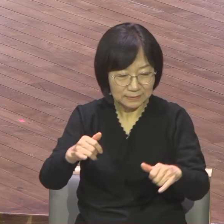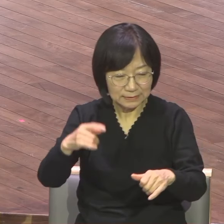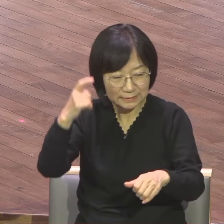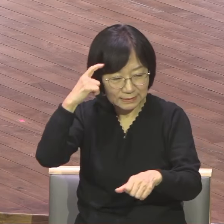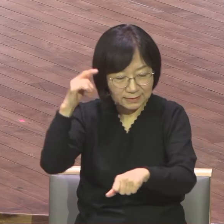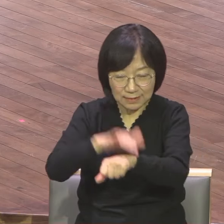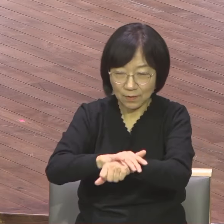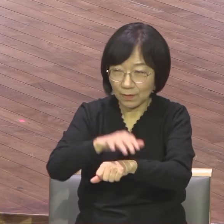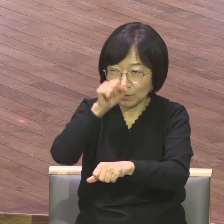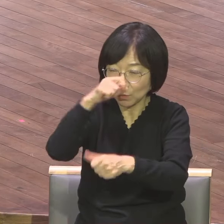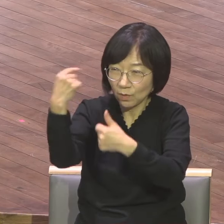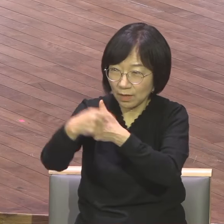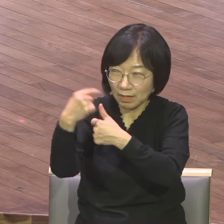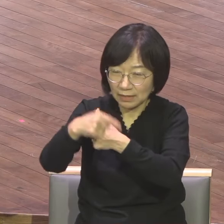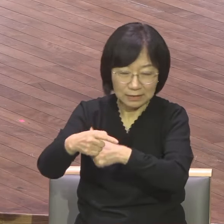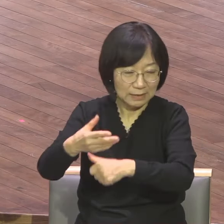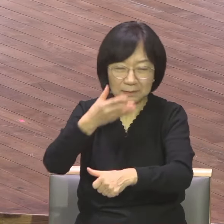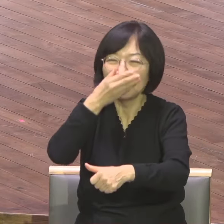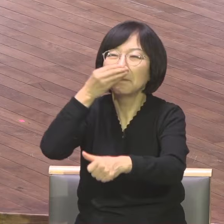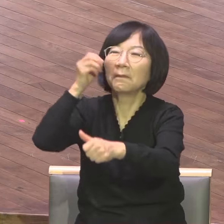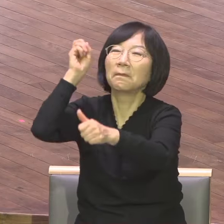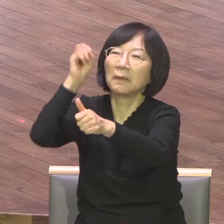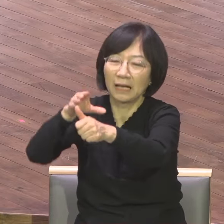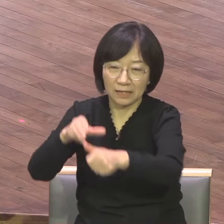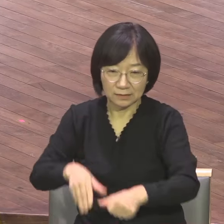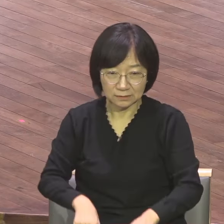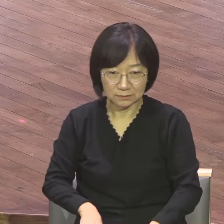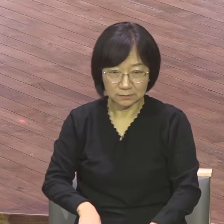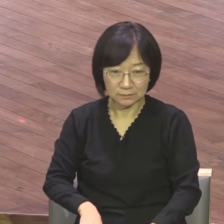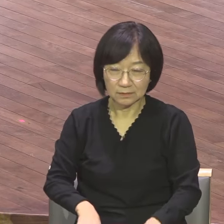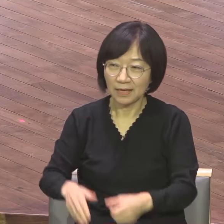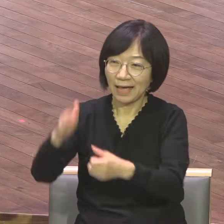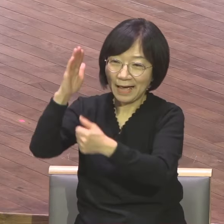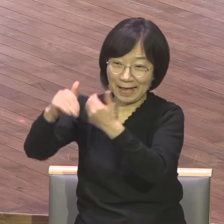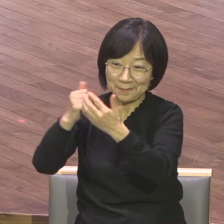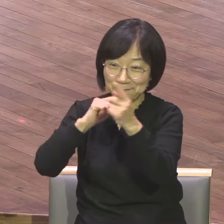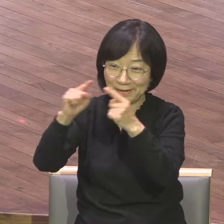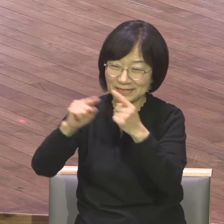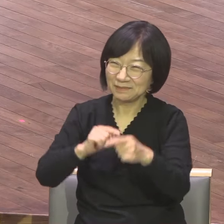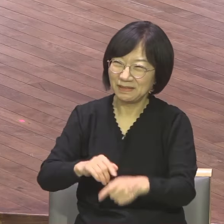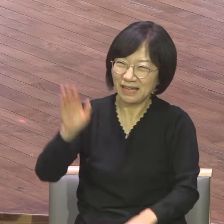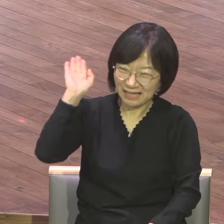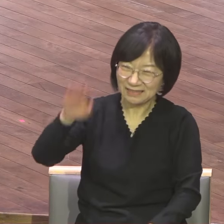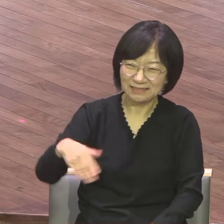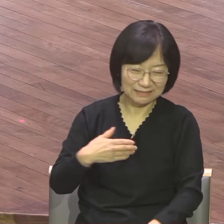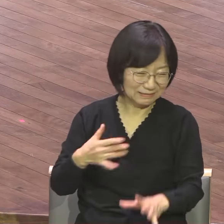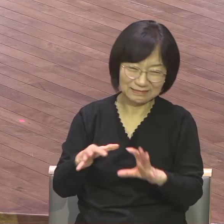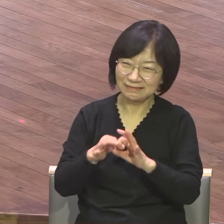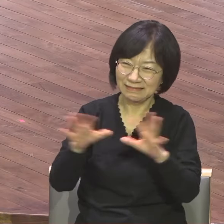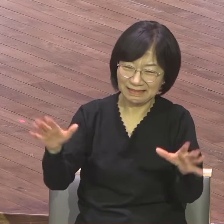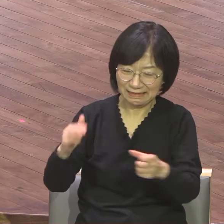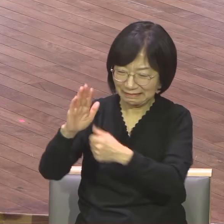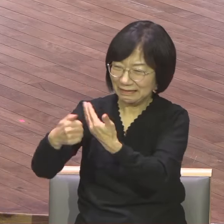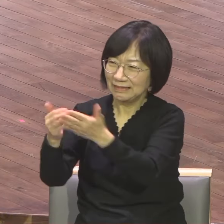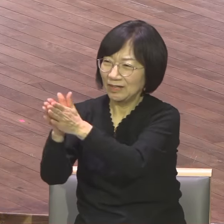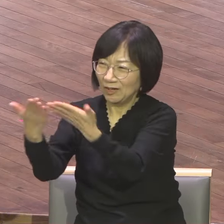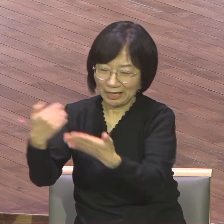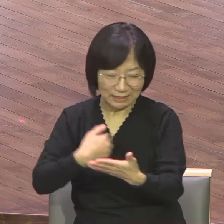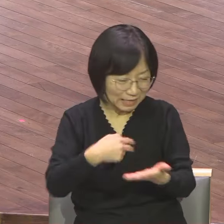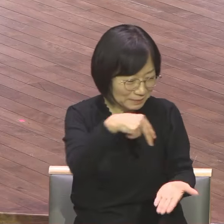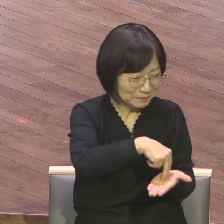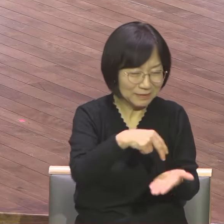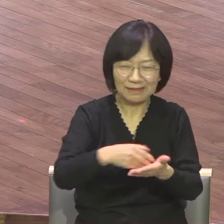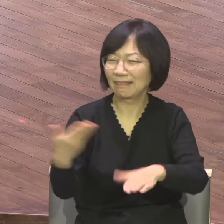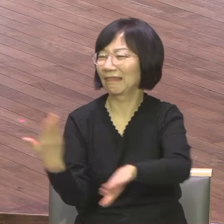멸시하느니라. 하나님 주신 말씀을 좀 멸시해버려요. 에이, 그건 뭐 성경의 말씀이죠. 하나님 지금 현실이 어떤 현실인데